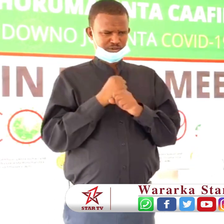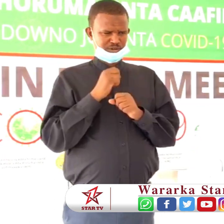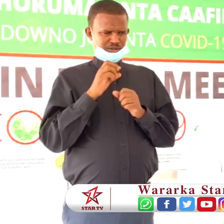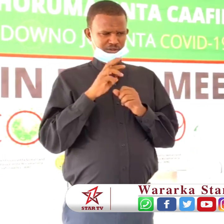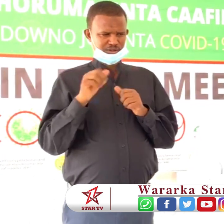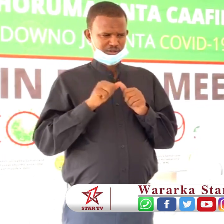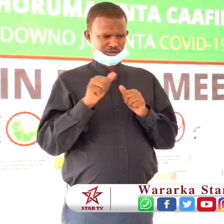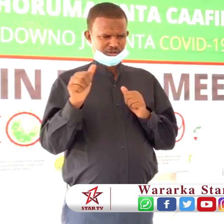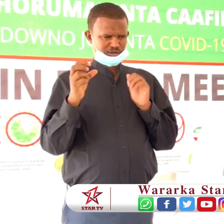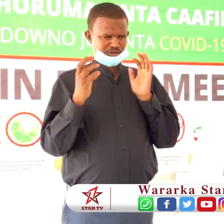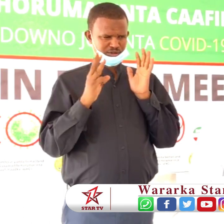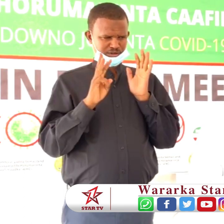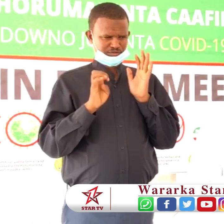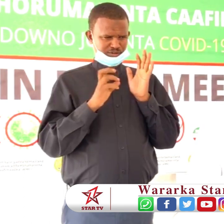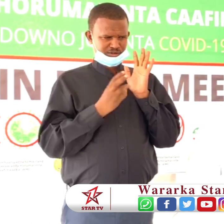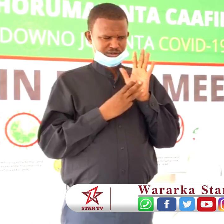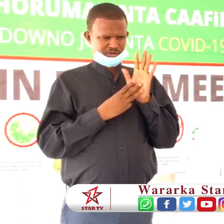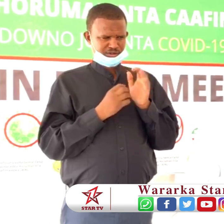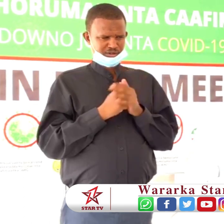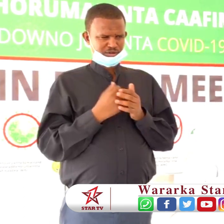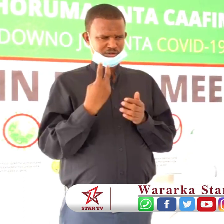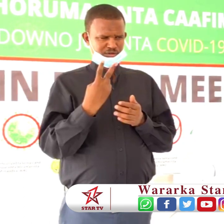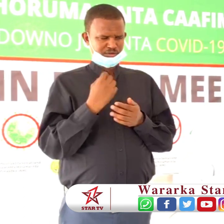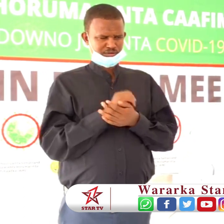40 iyo 49 waxa weeye waa 2 qof.